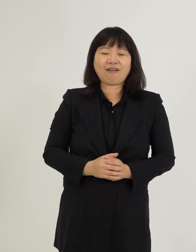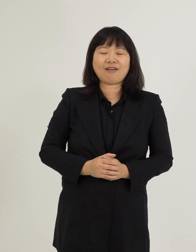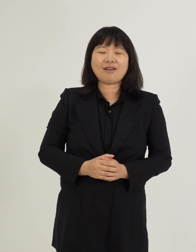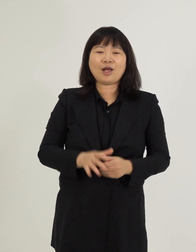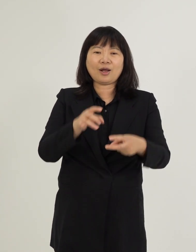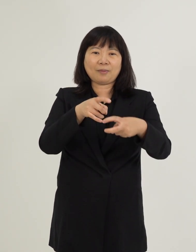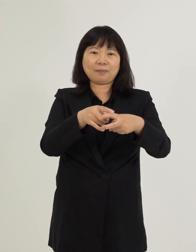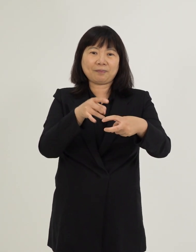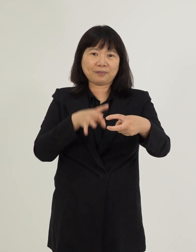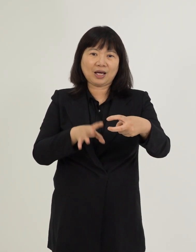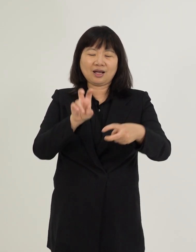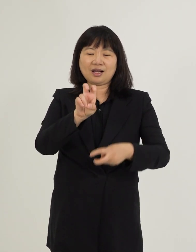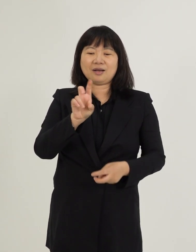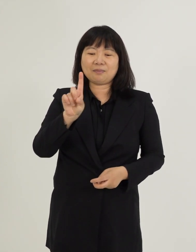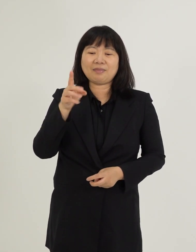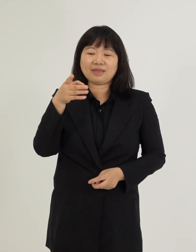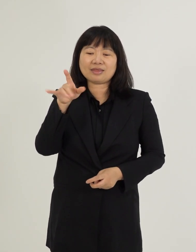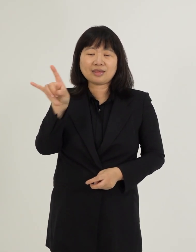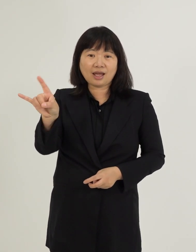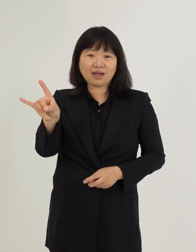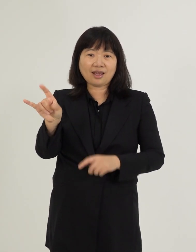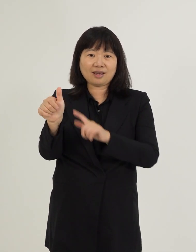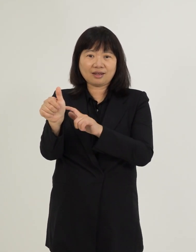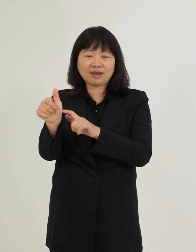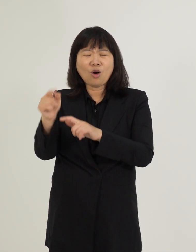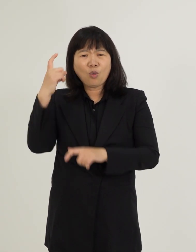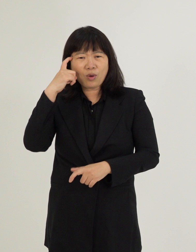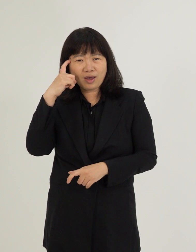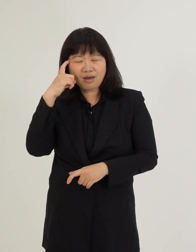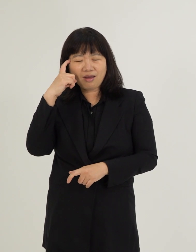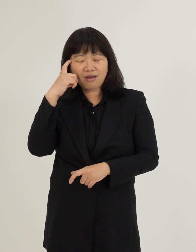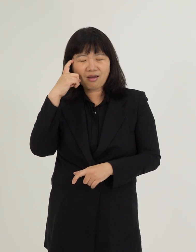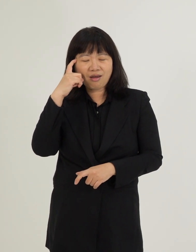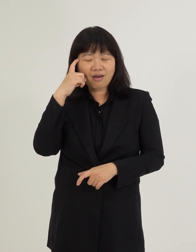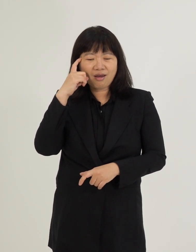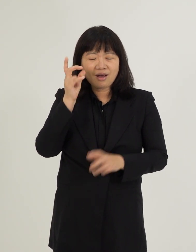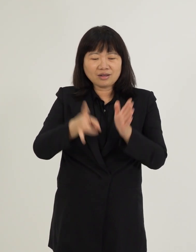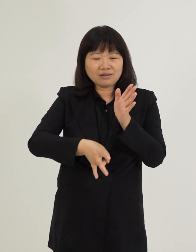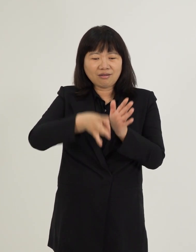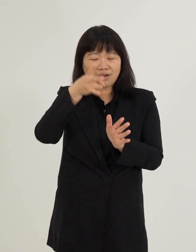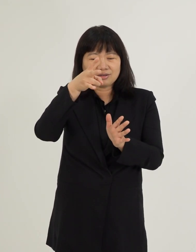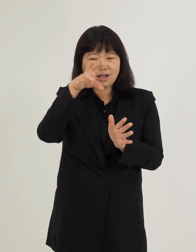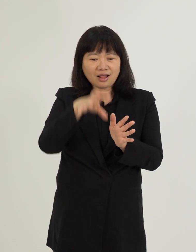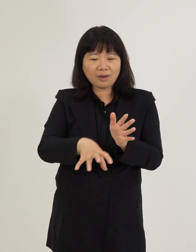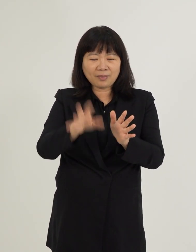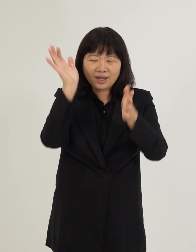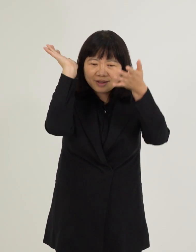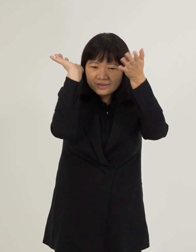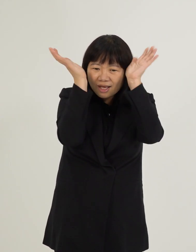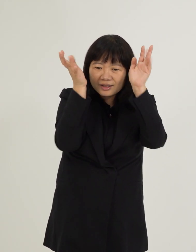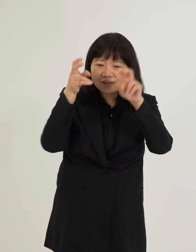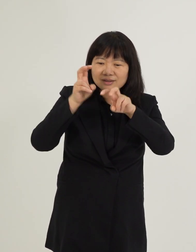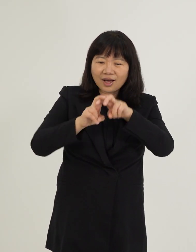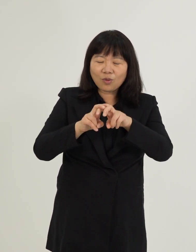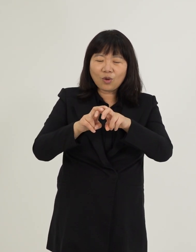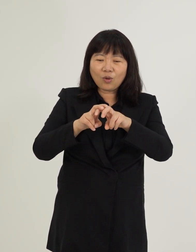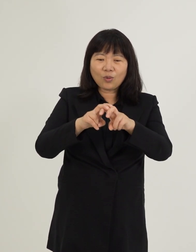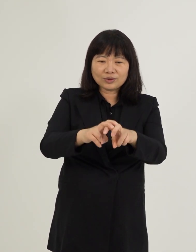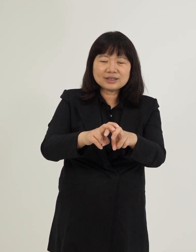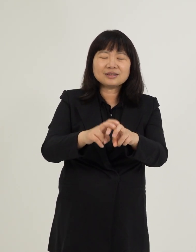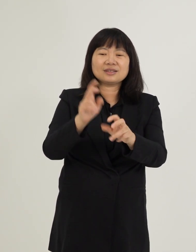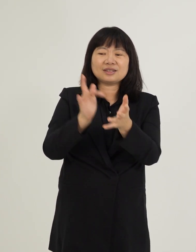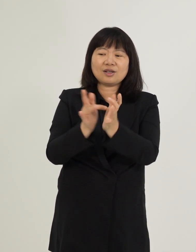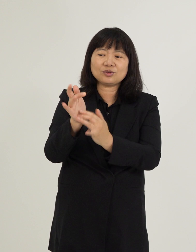마태는 왜 하필 예루살렘에 나귀를 타고 들어오시는 예수님의 모습을